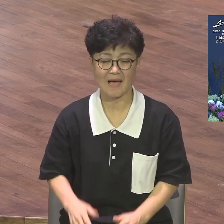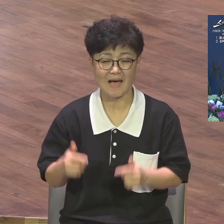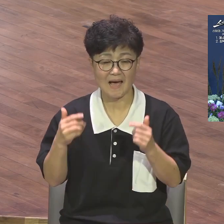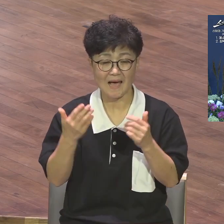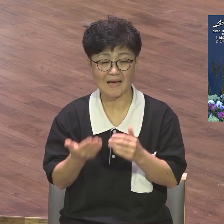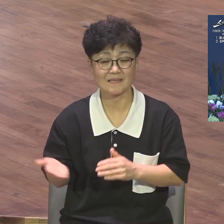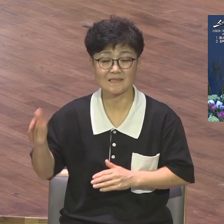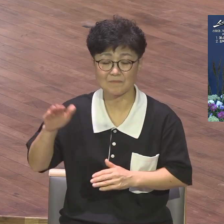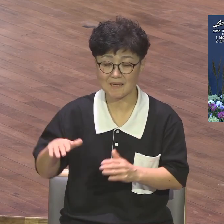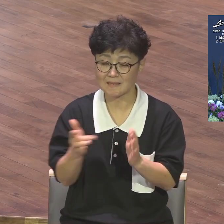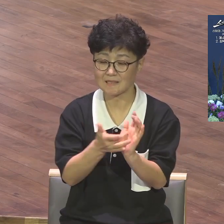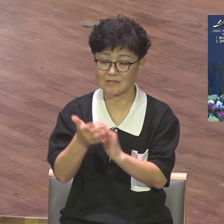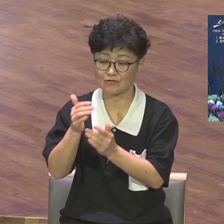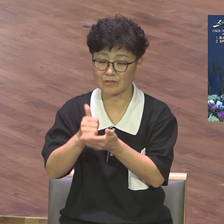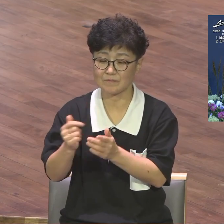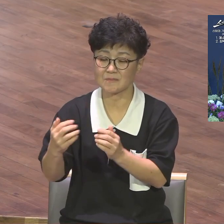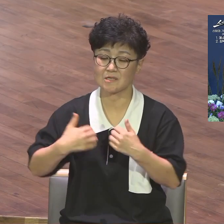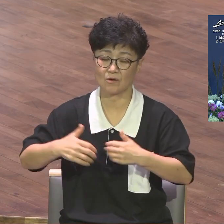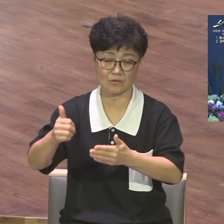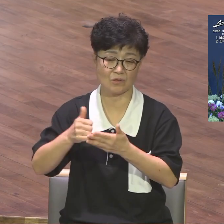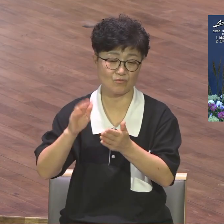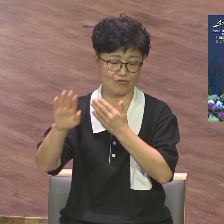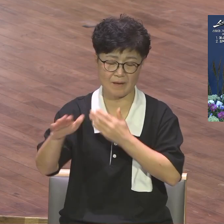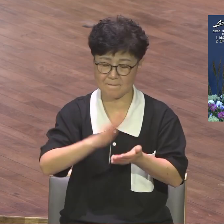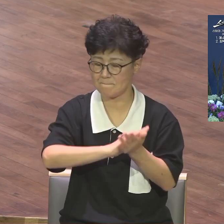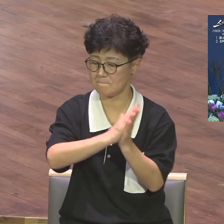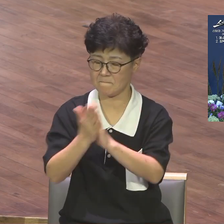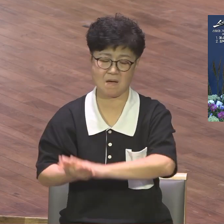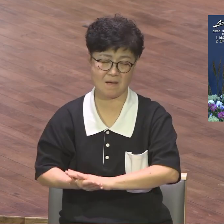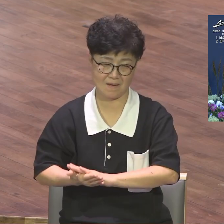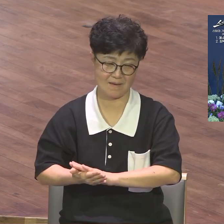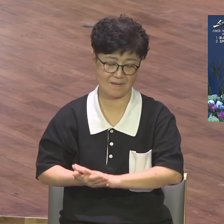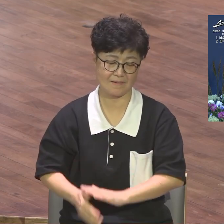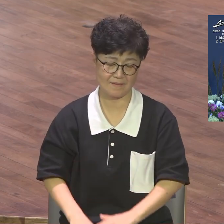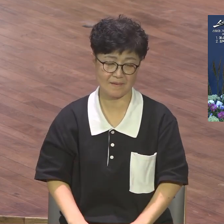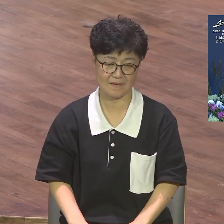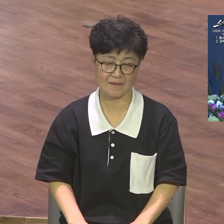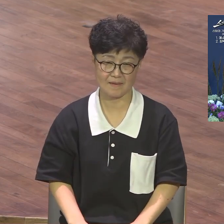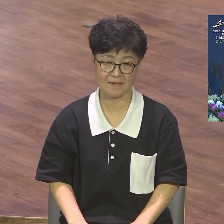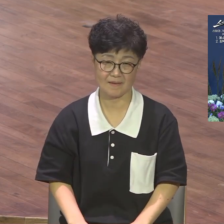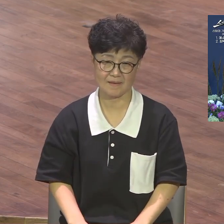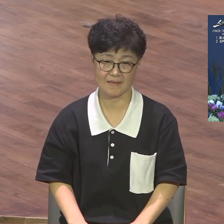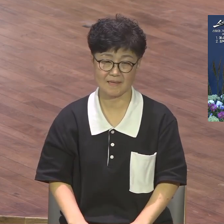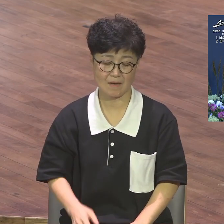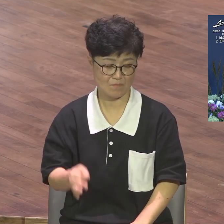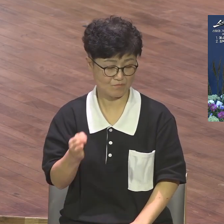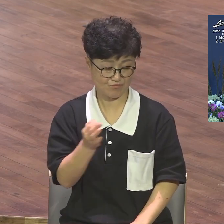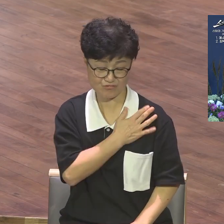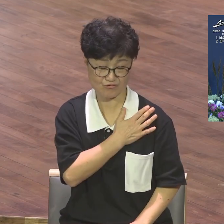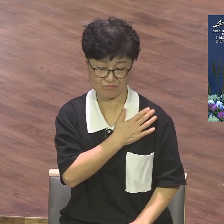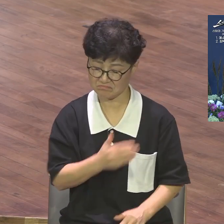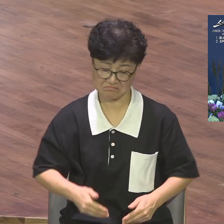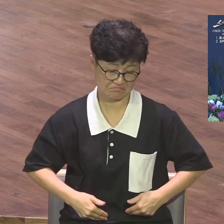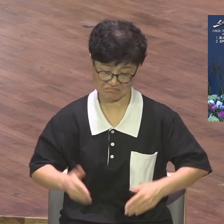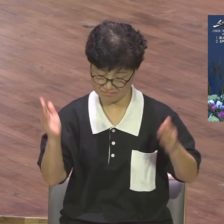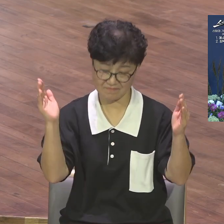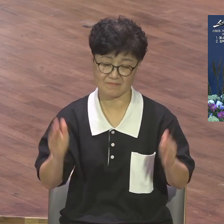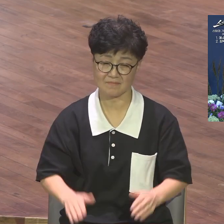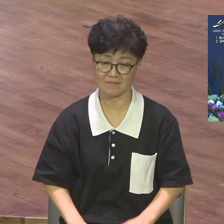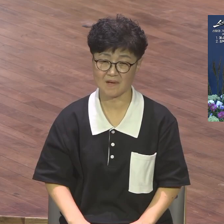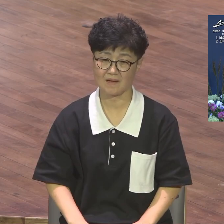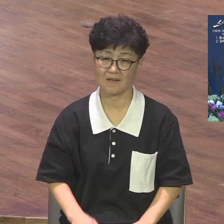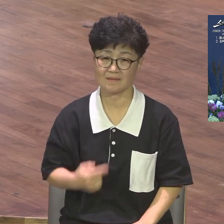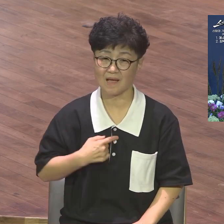예수님께 내어드린 겁니다. 더 이상 나는 죄로 인한 부의 축척을 끊어버리겠어. 이제는 나는 땅에 쌓는 자가 아니라